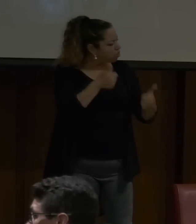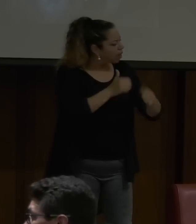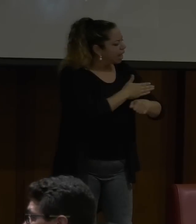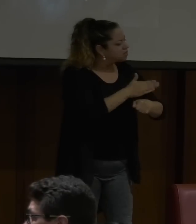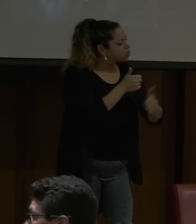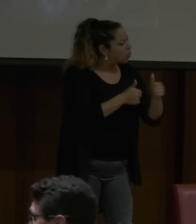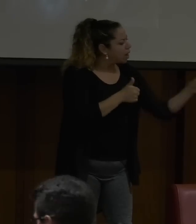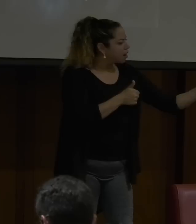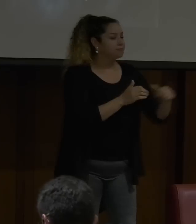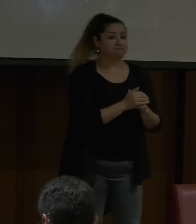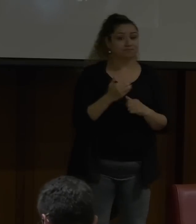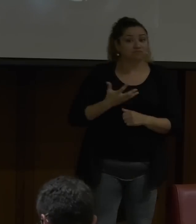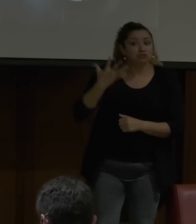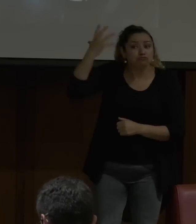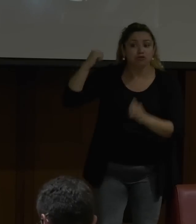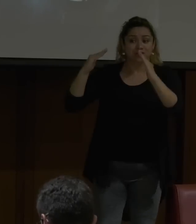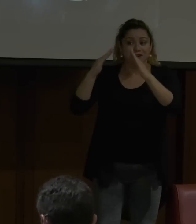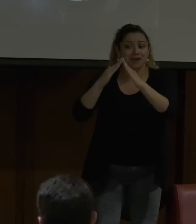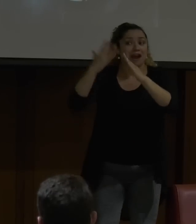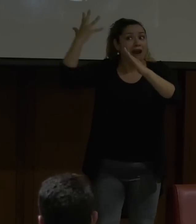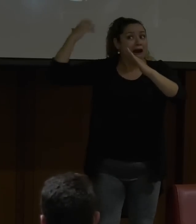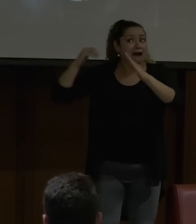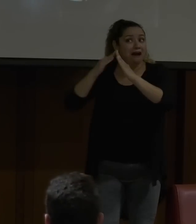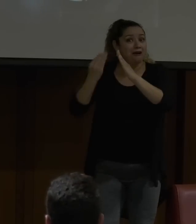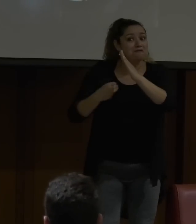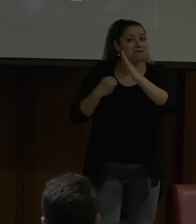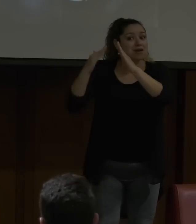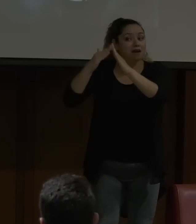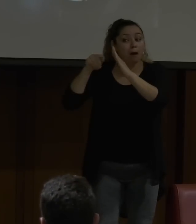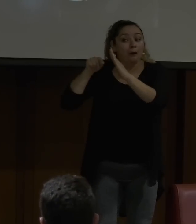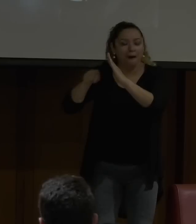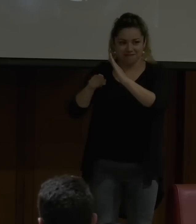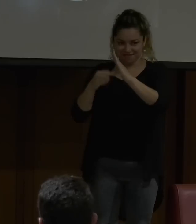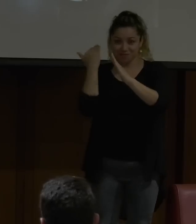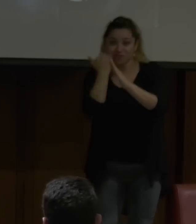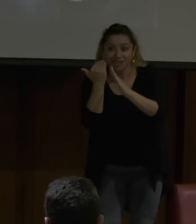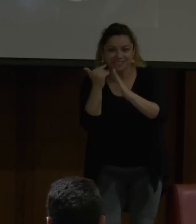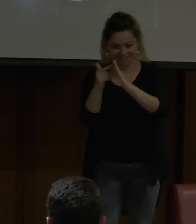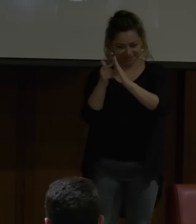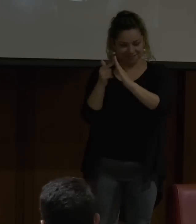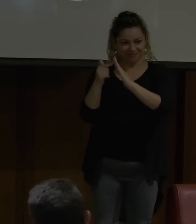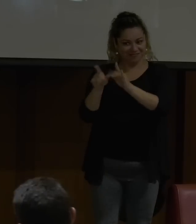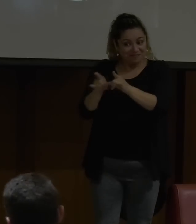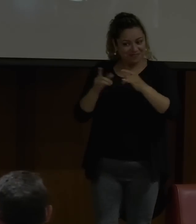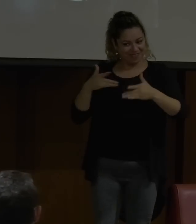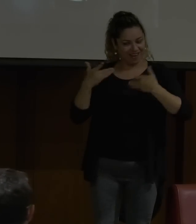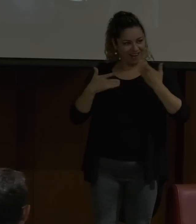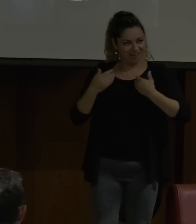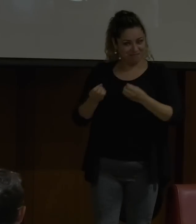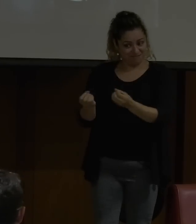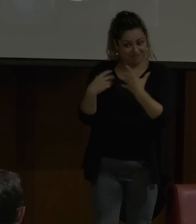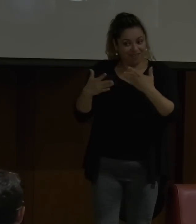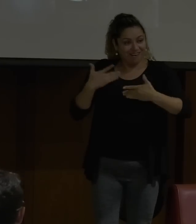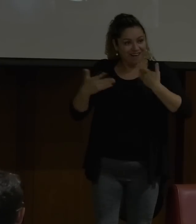Grande. Allá en el Rancho Grande, allá donde vivía, había una rancherita que alegre me decía,